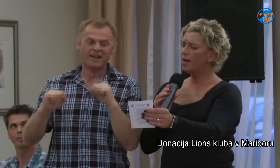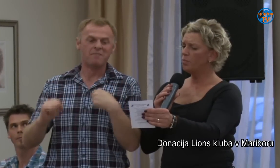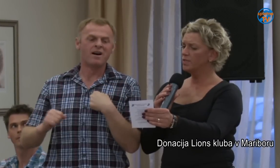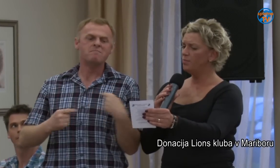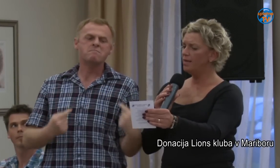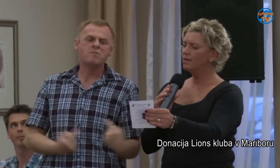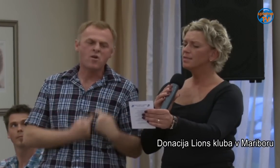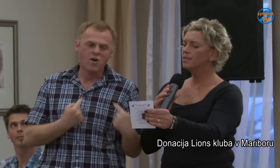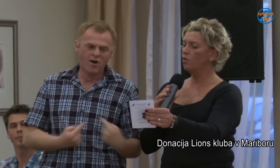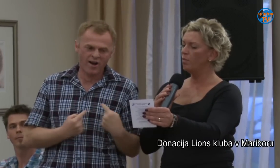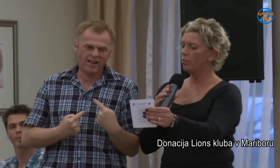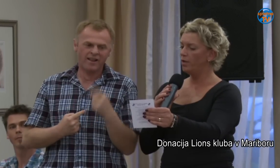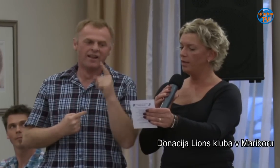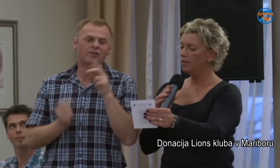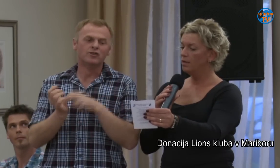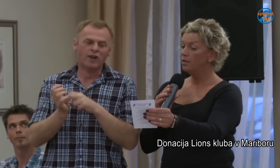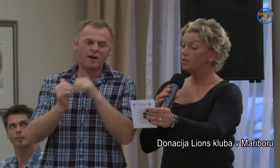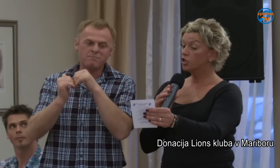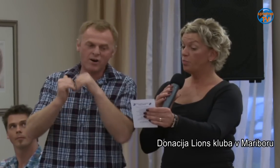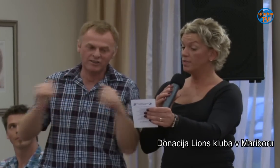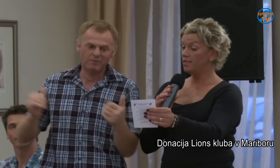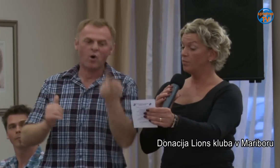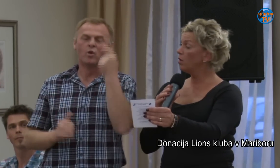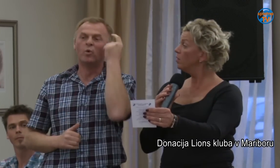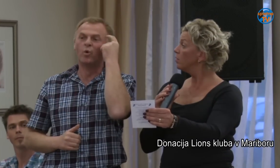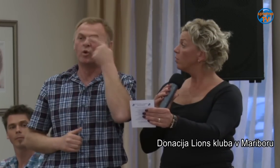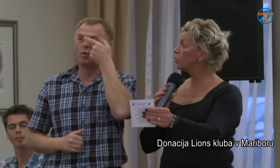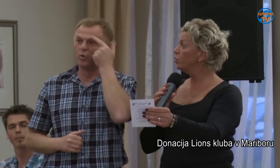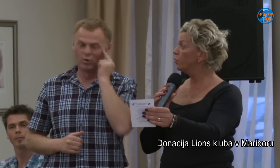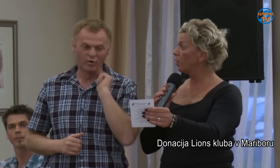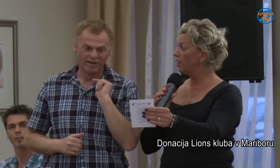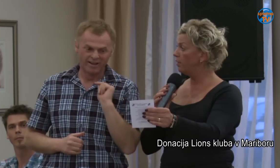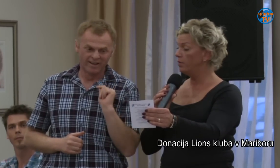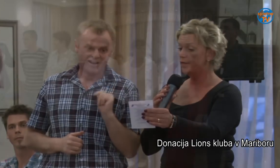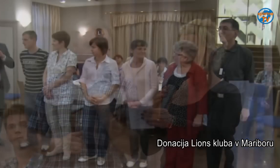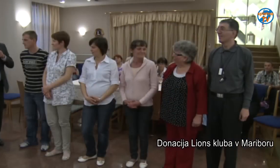Ironija, posmeh zelo me boli, še posebno od kulturnih ljudi.